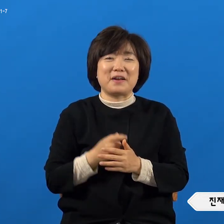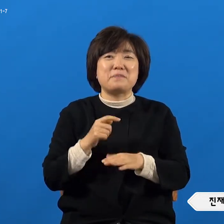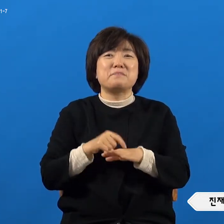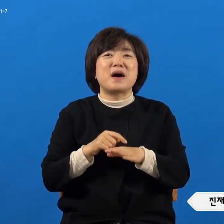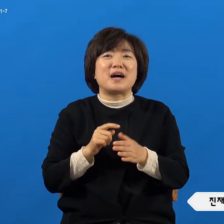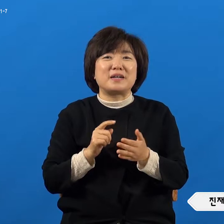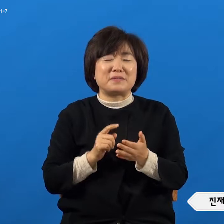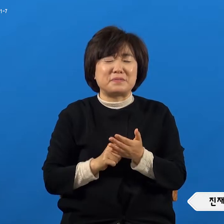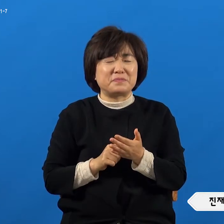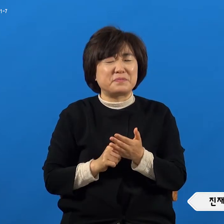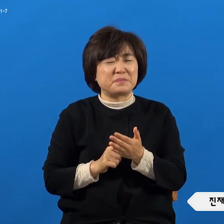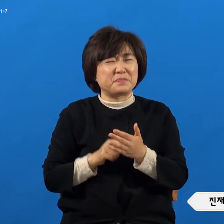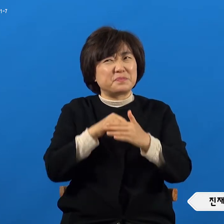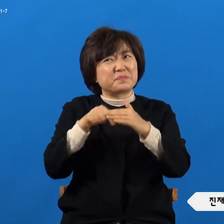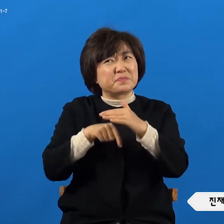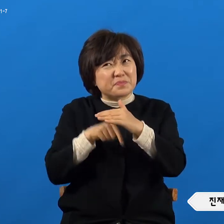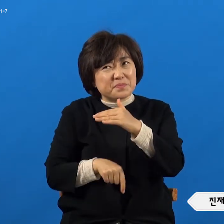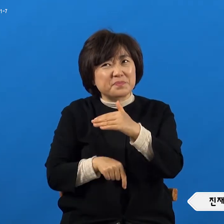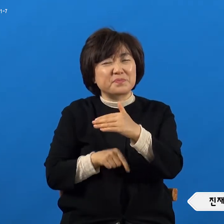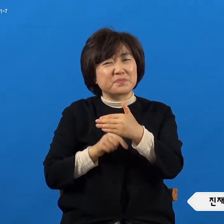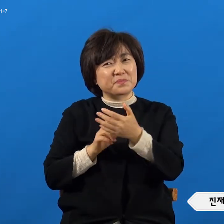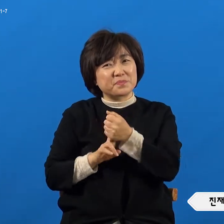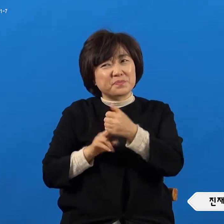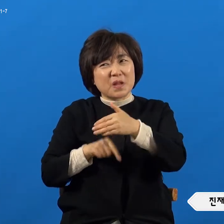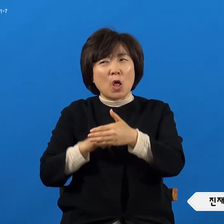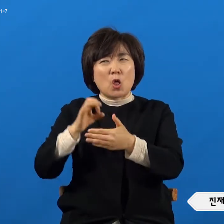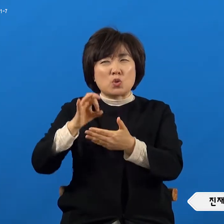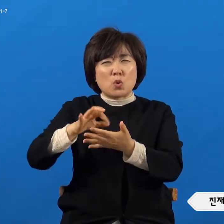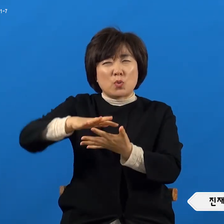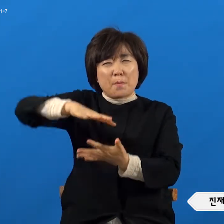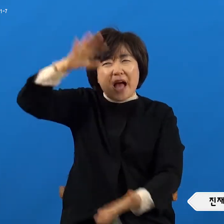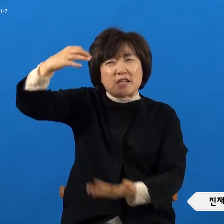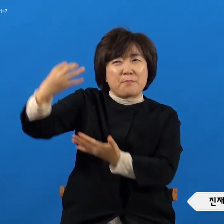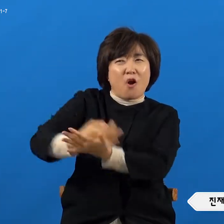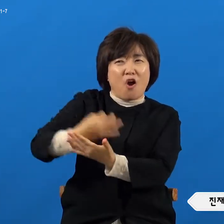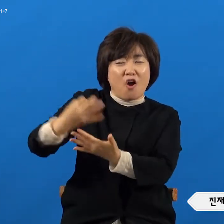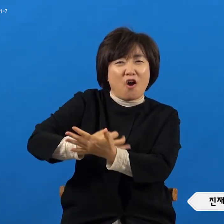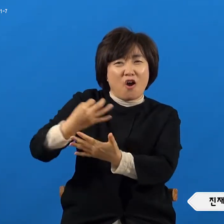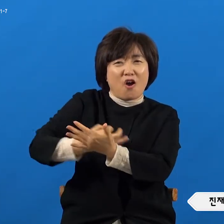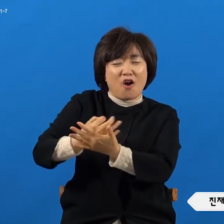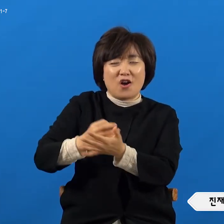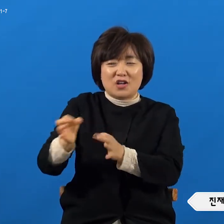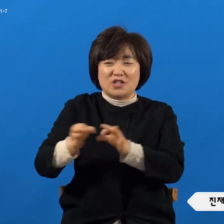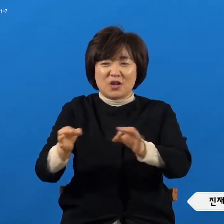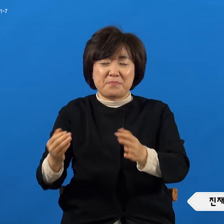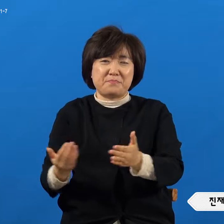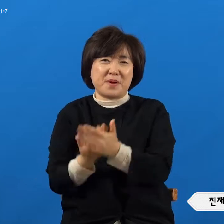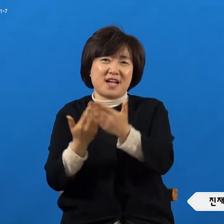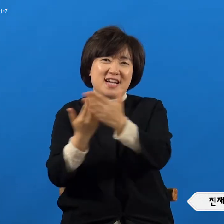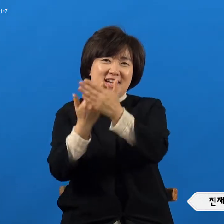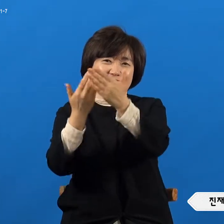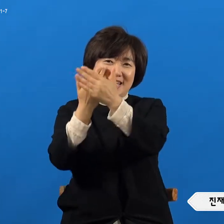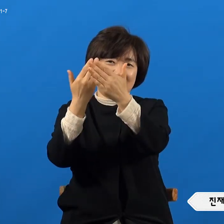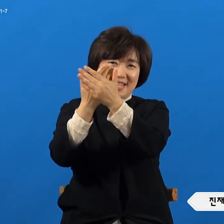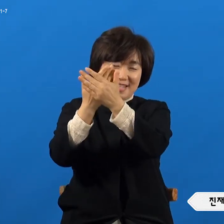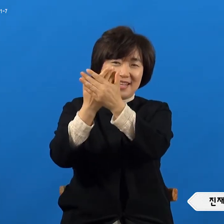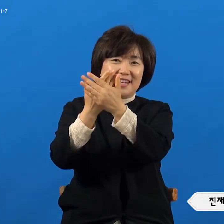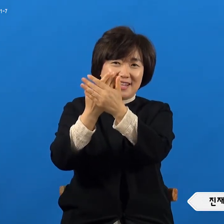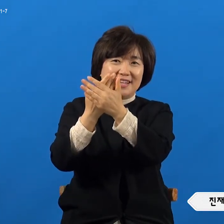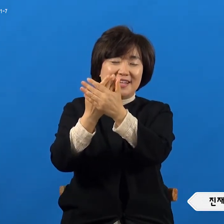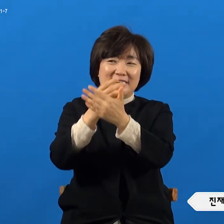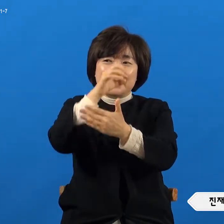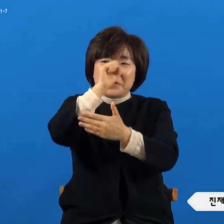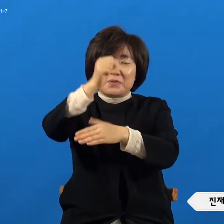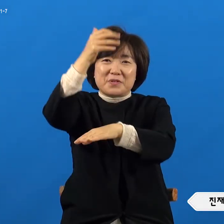그 안에 깔려 있지 않나 싶습니다. 돈도 많이 벌어야 되겠고, 사업체도 잘 성장해야 되겠고,